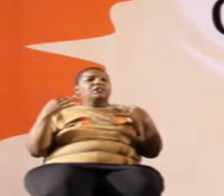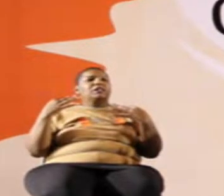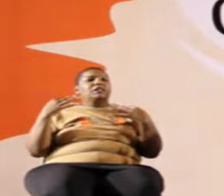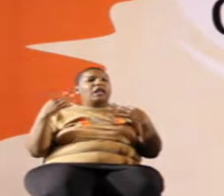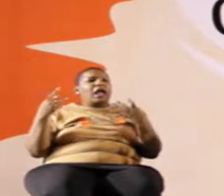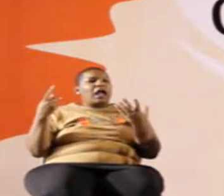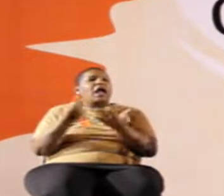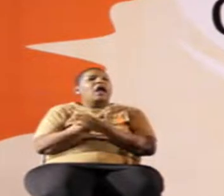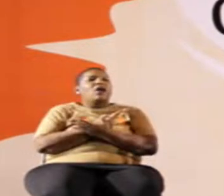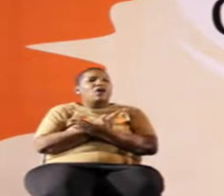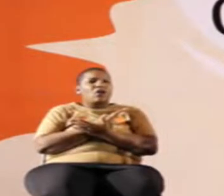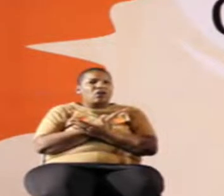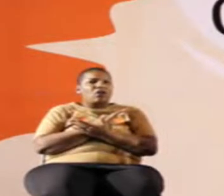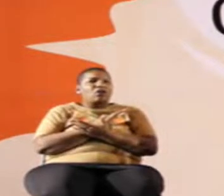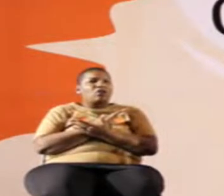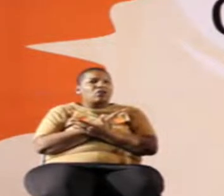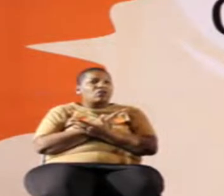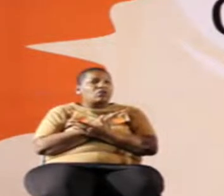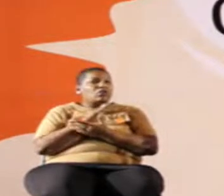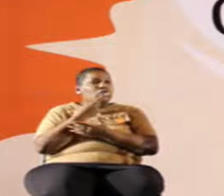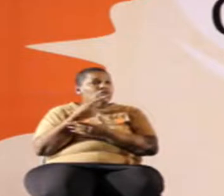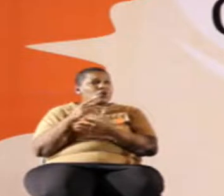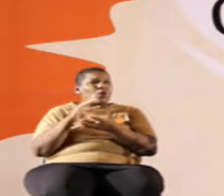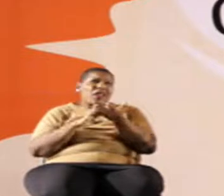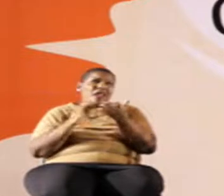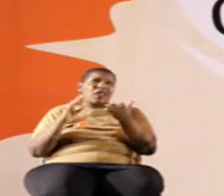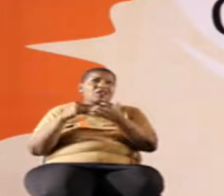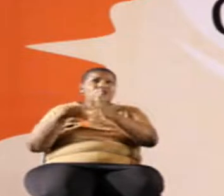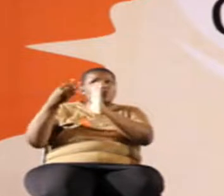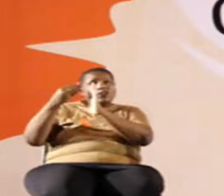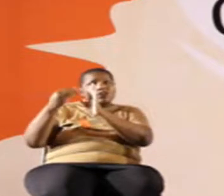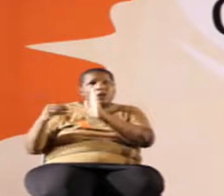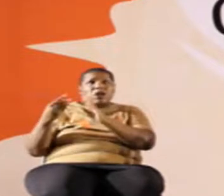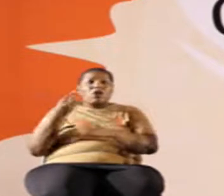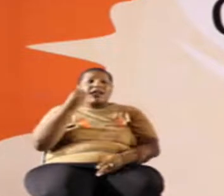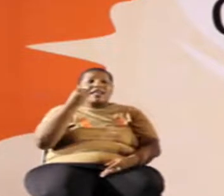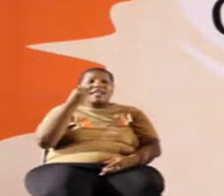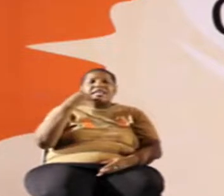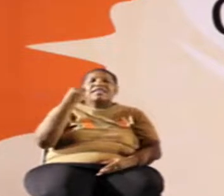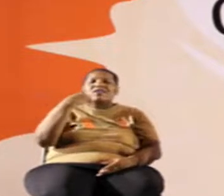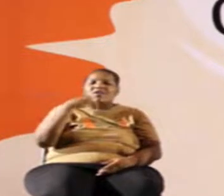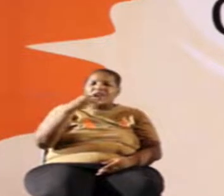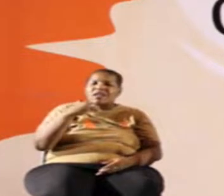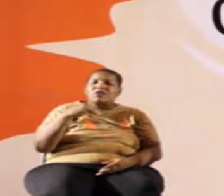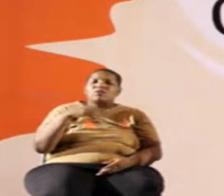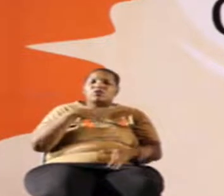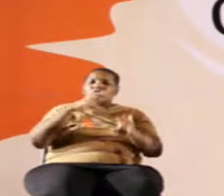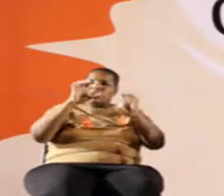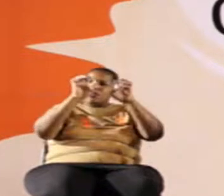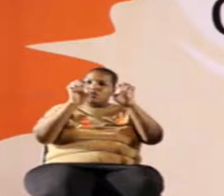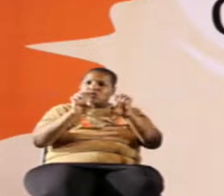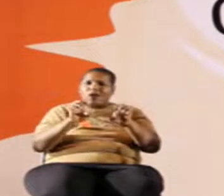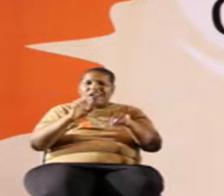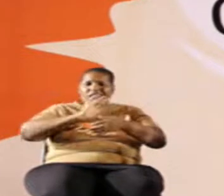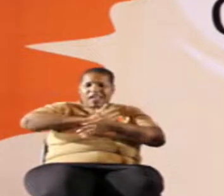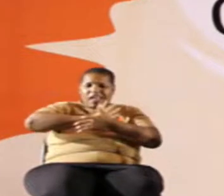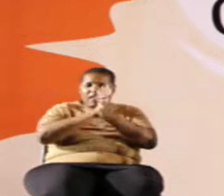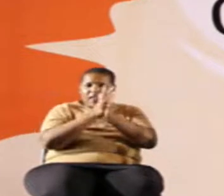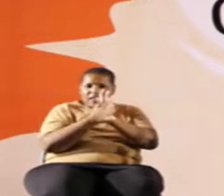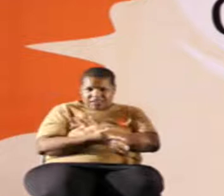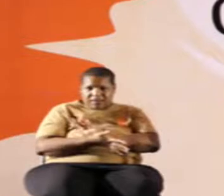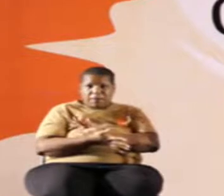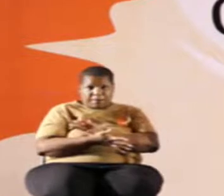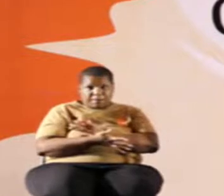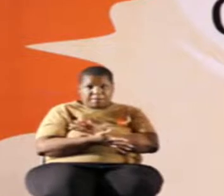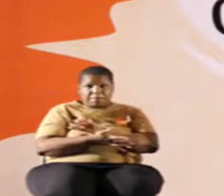no, se não desmonte, mas pelo menos enfraquecimento das estruturas racistas